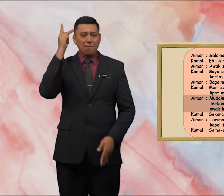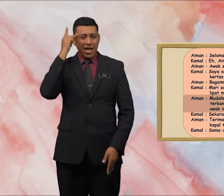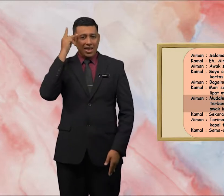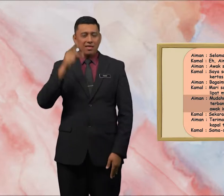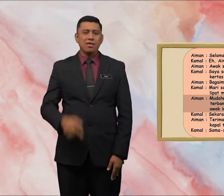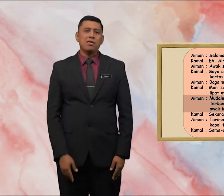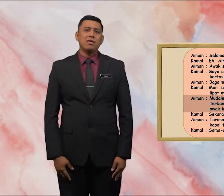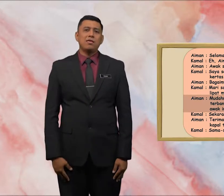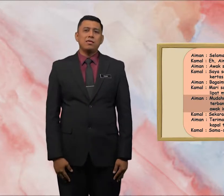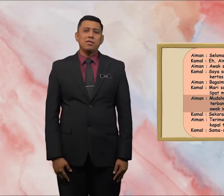Kamal?